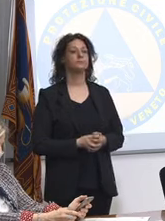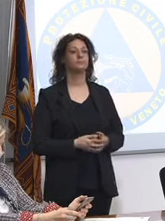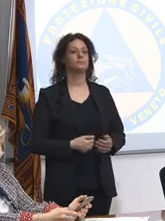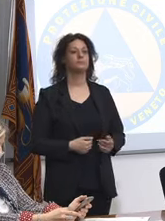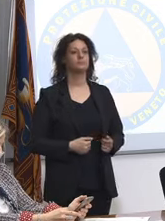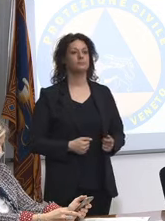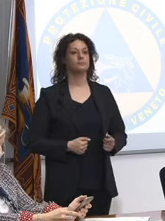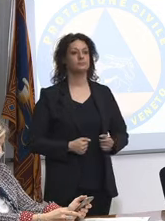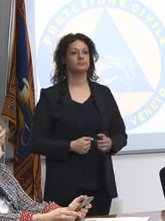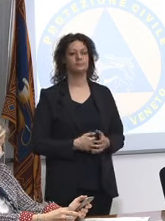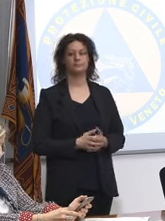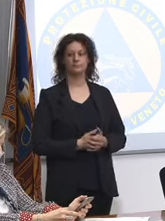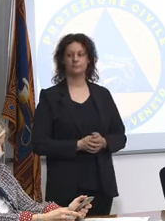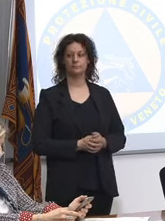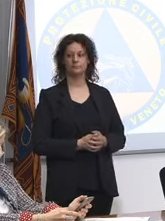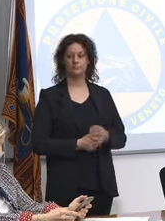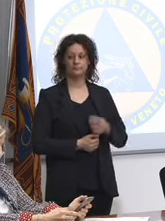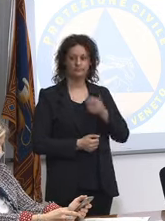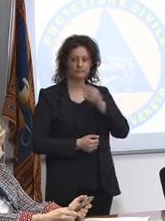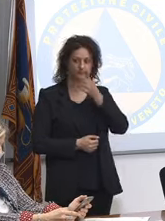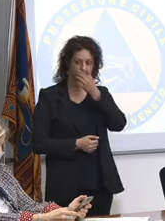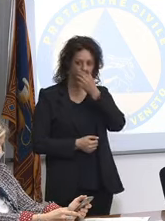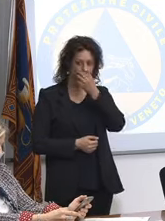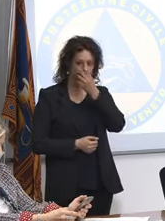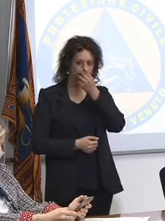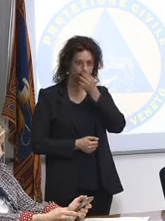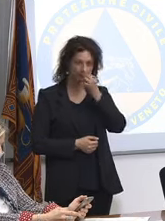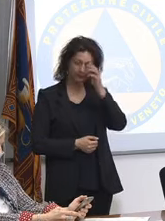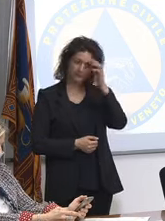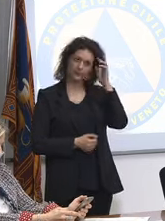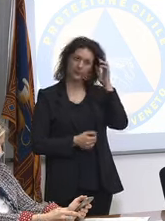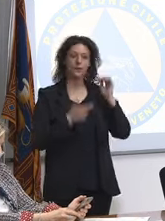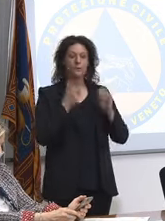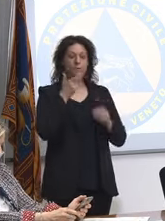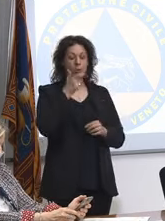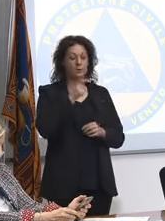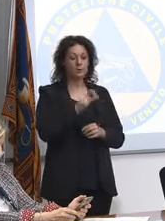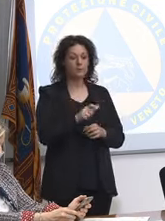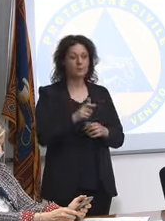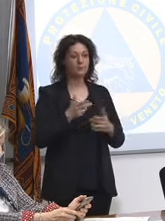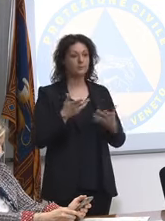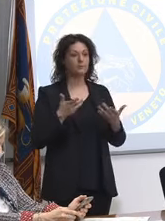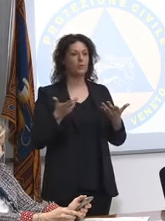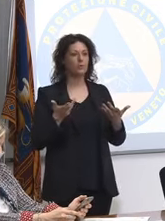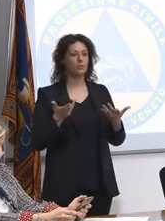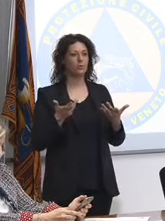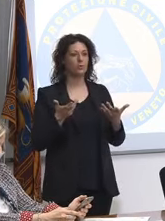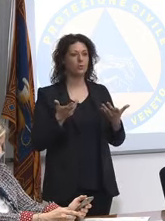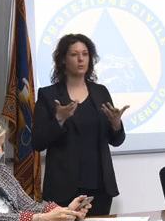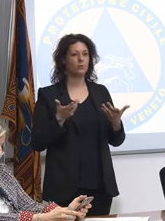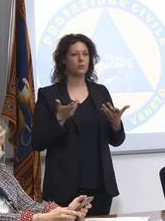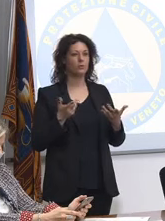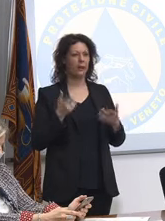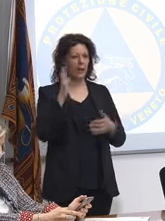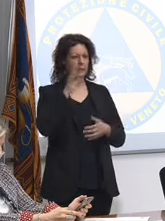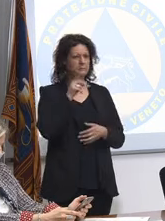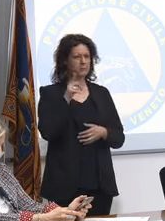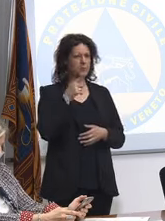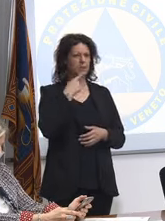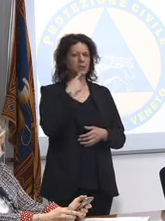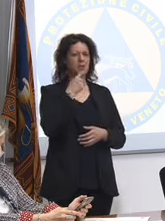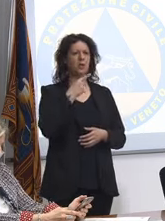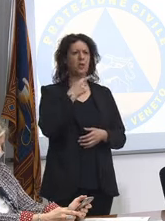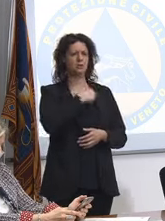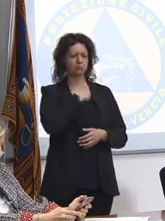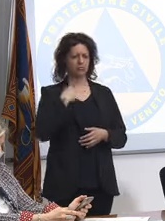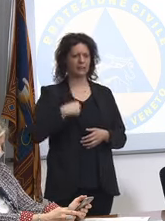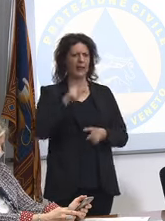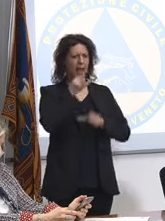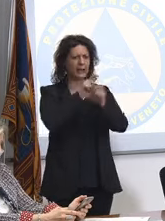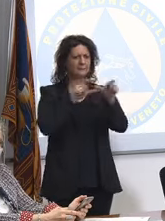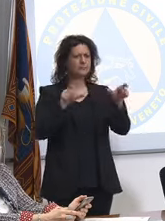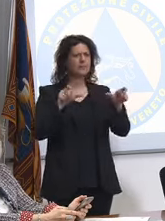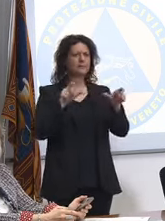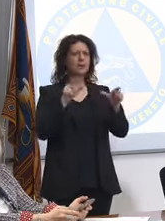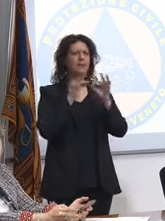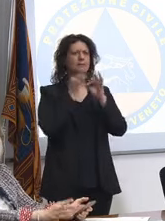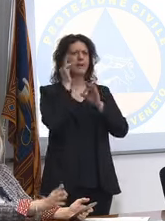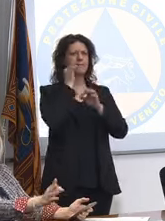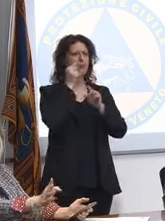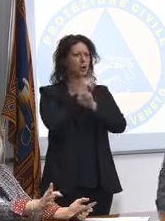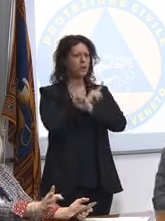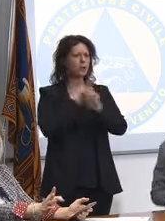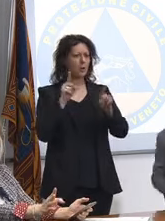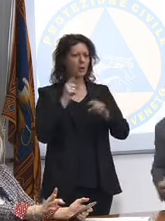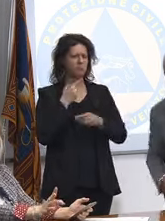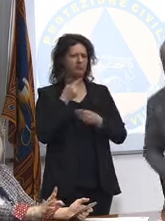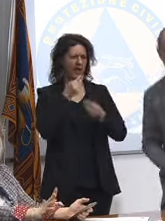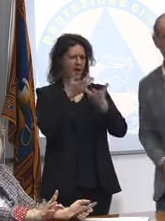non so, dica lei, perché sta storia ad esempio dei cinesi è meglio che ve la chiarite tra di voi. Sì, no, passi qua,